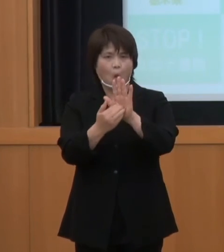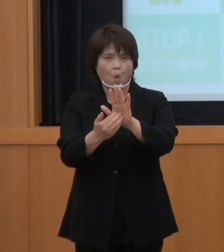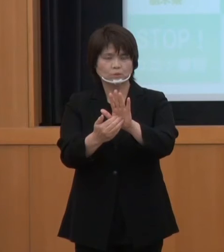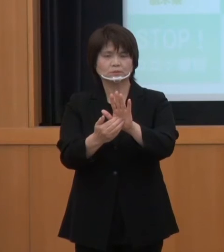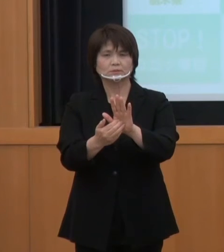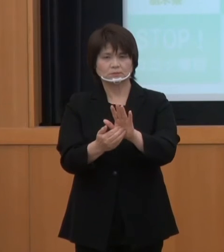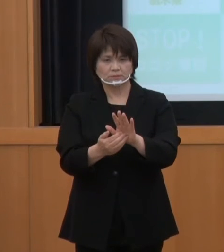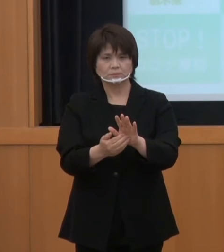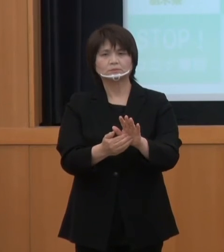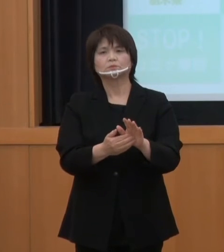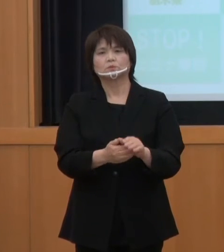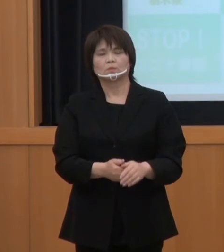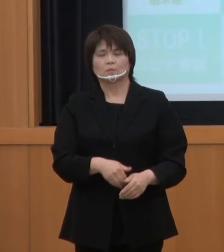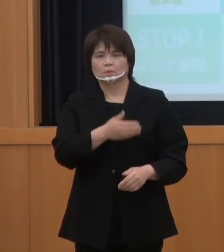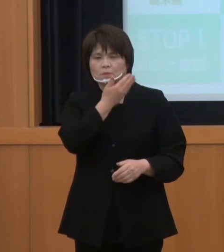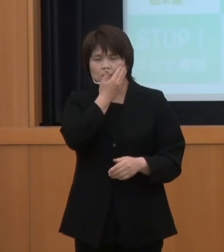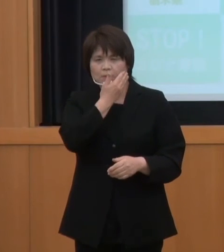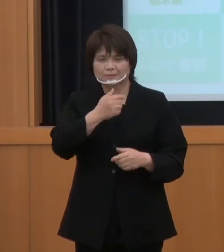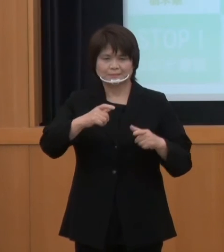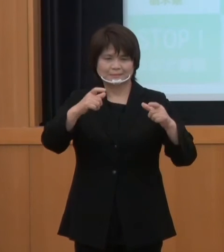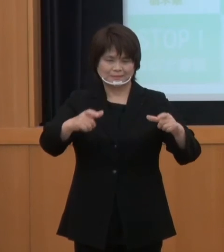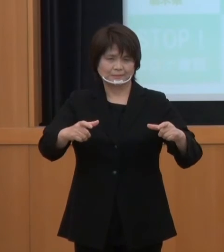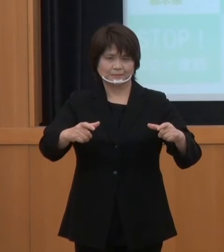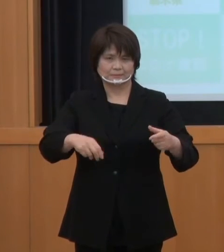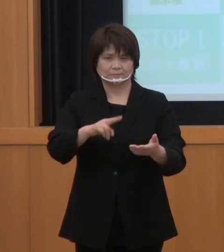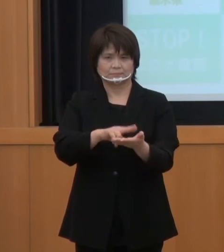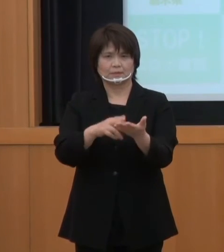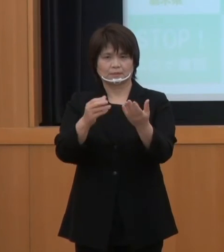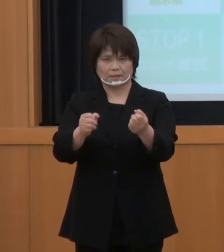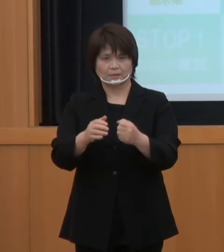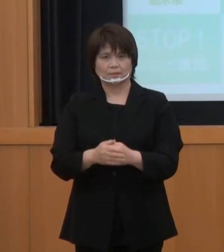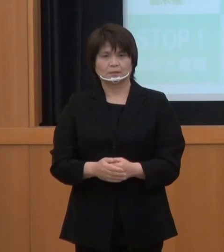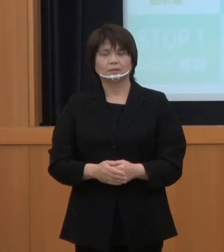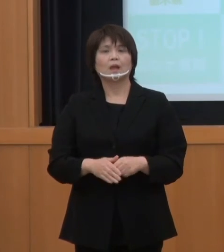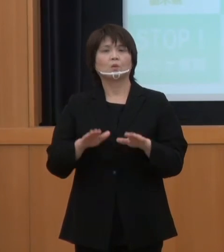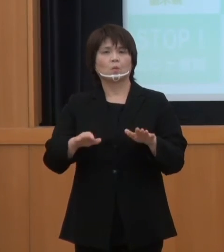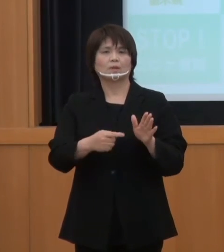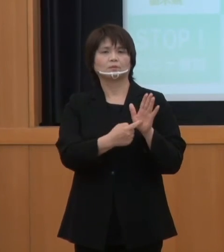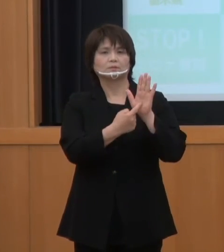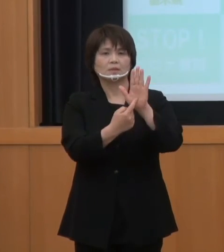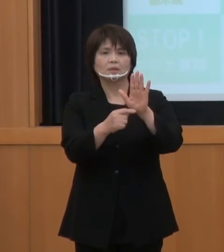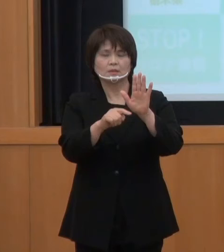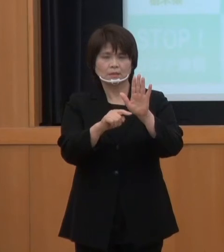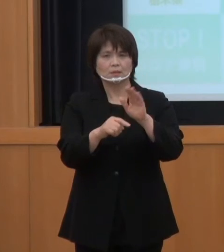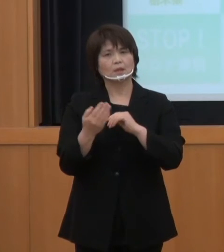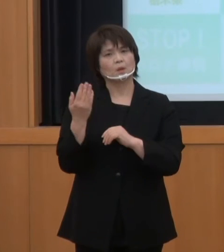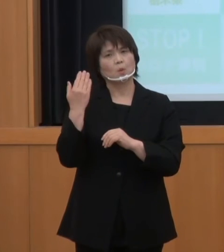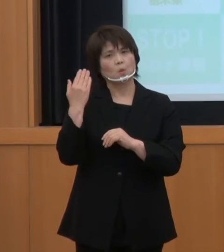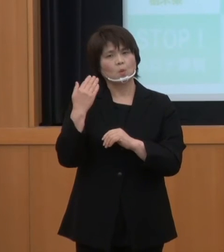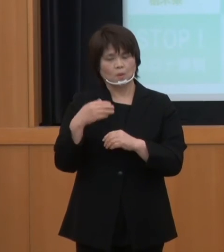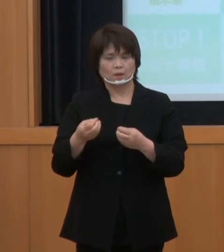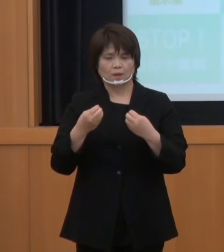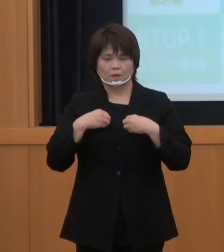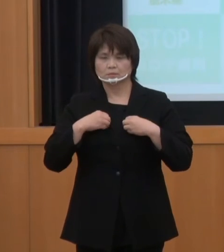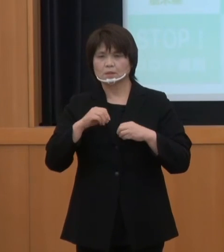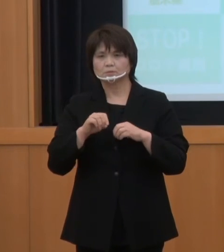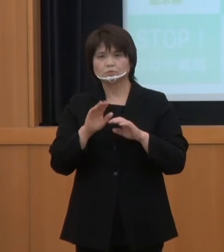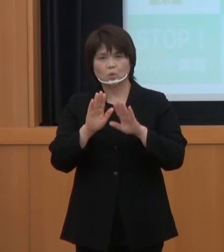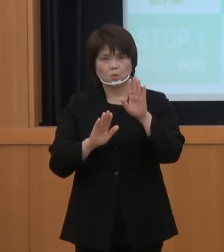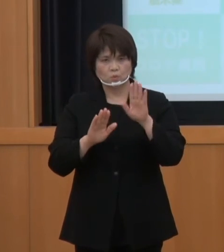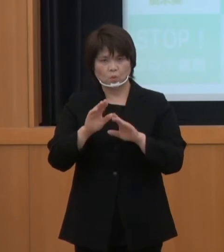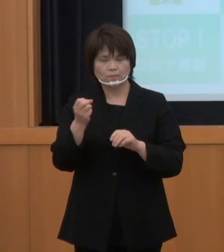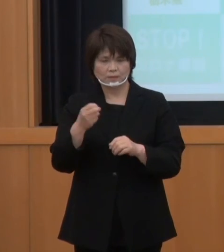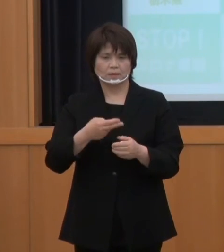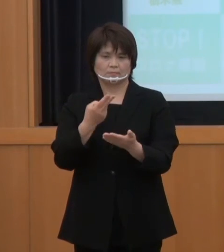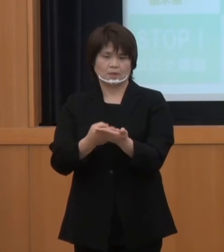域といたしました。今回の宣言につきまして、直近の感染状況や病床